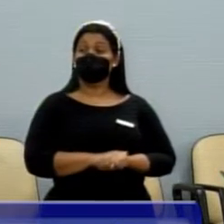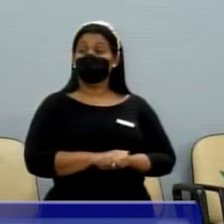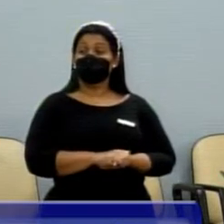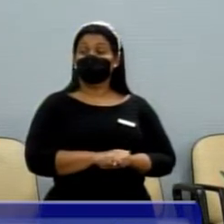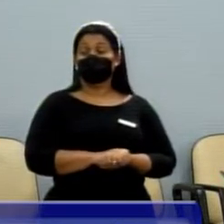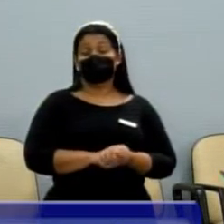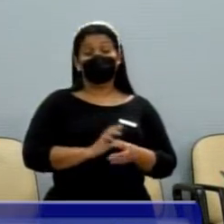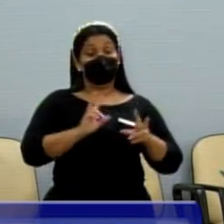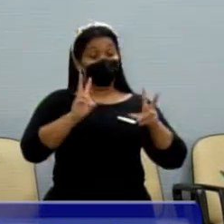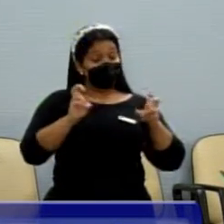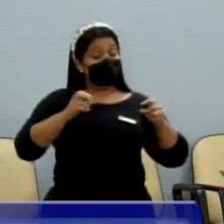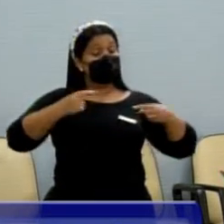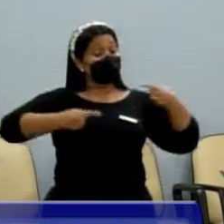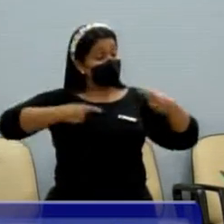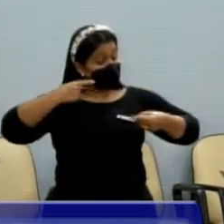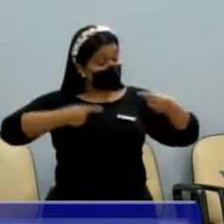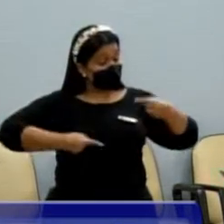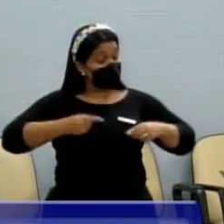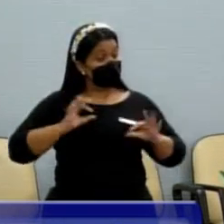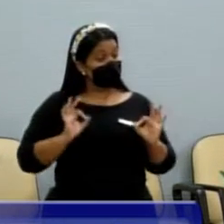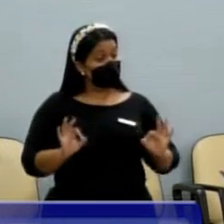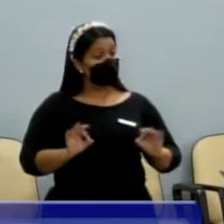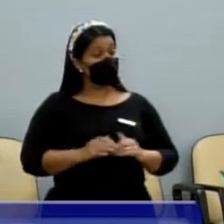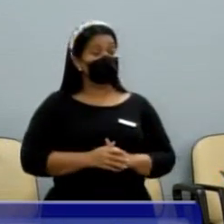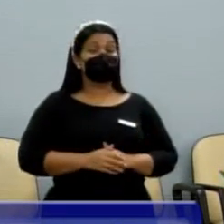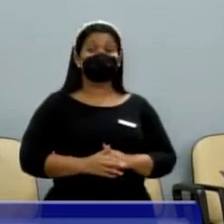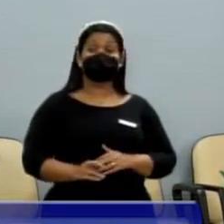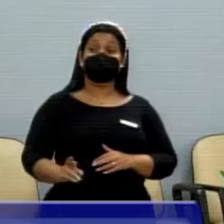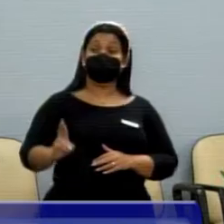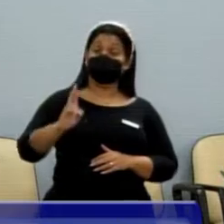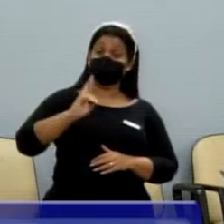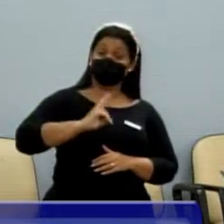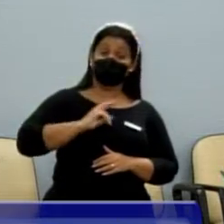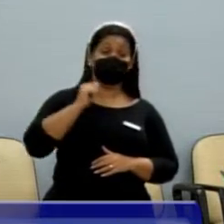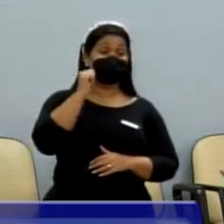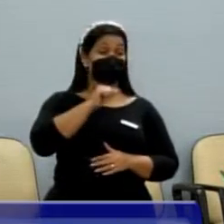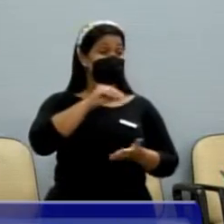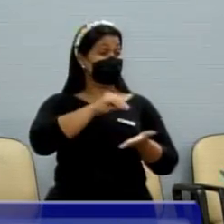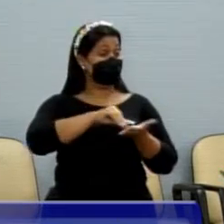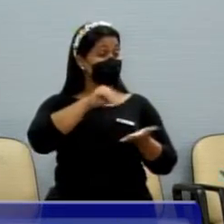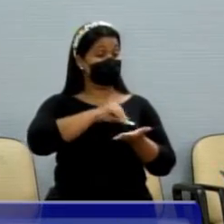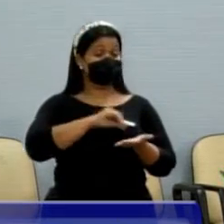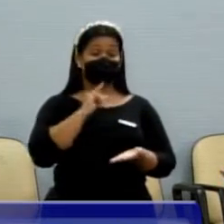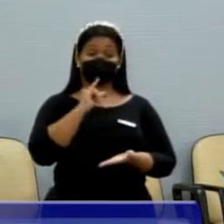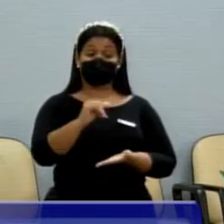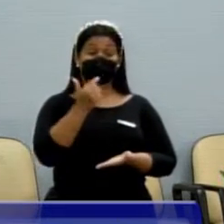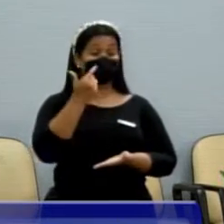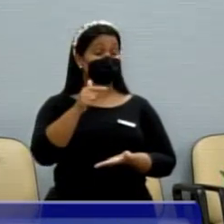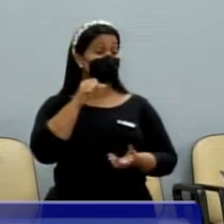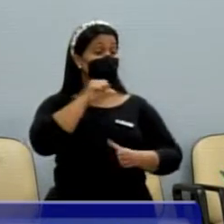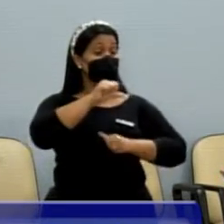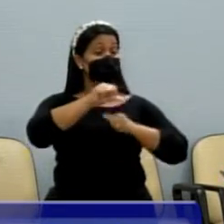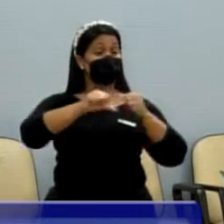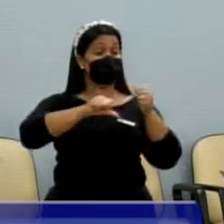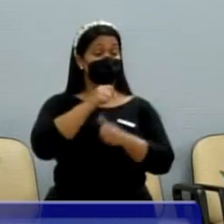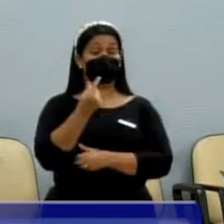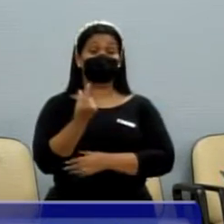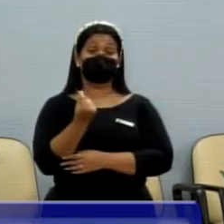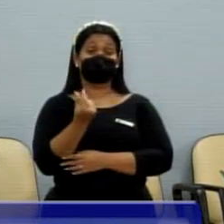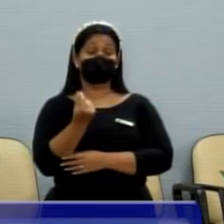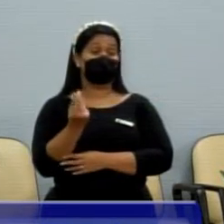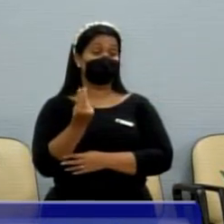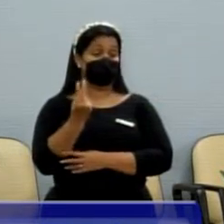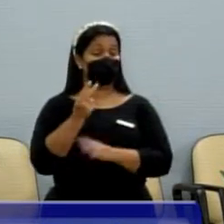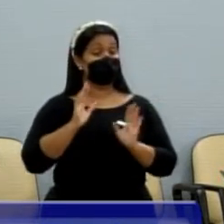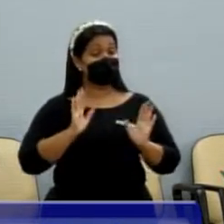é um assunto é muito para ser debatido que aqui na resposta da secretaria ela disse que não há alteração de valor